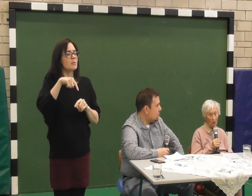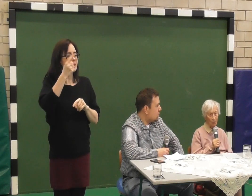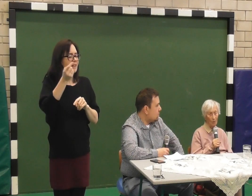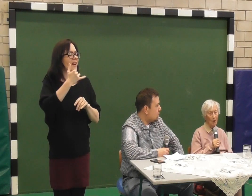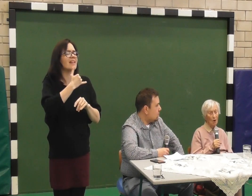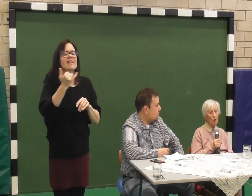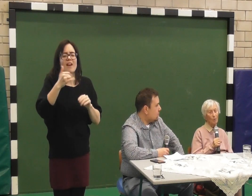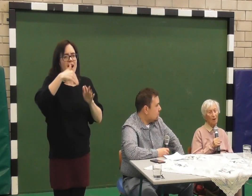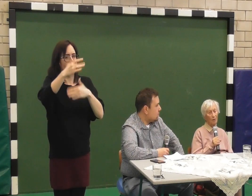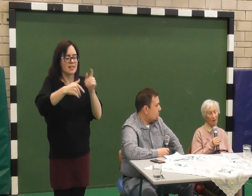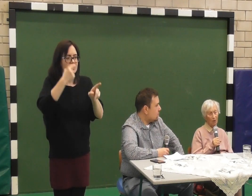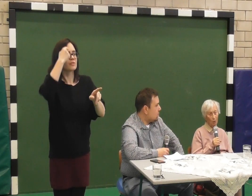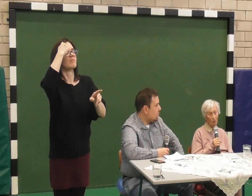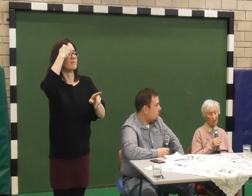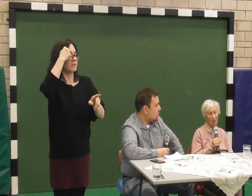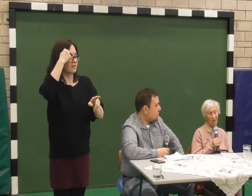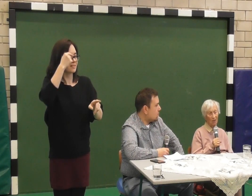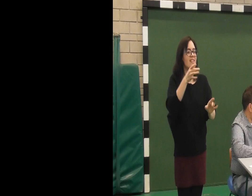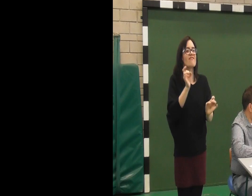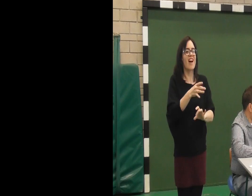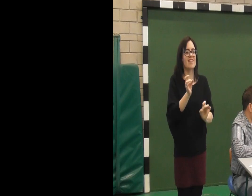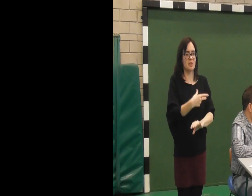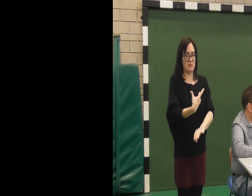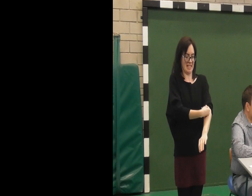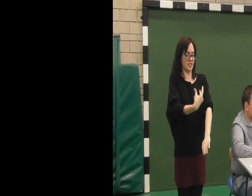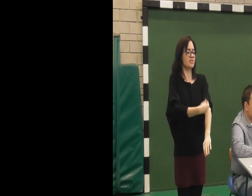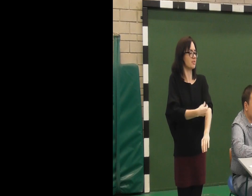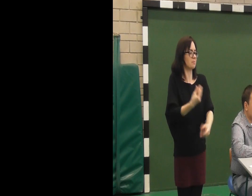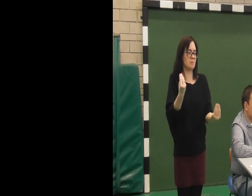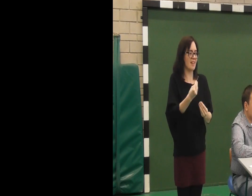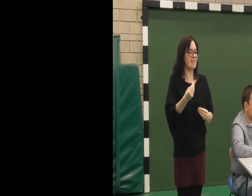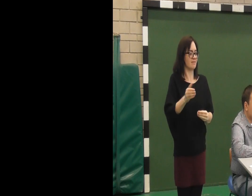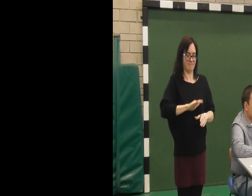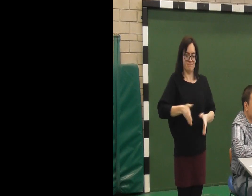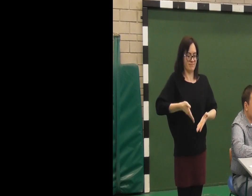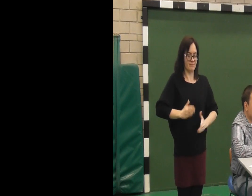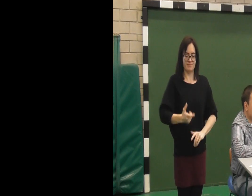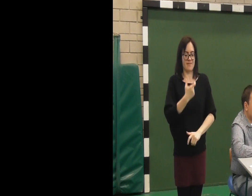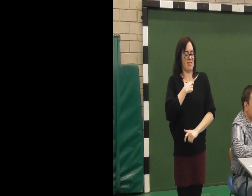és hogy megfertőztek, és gyerekem soha nem lehetett.